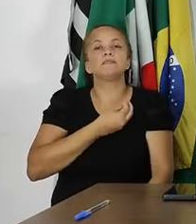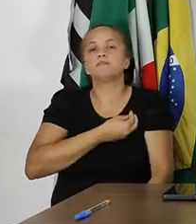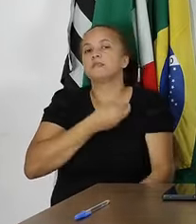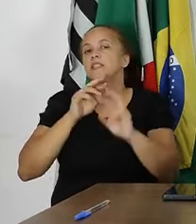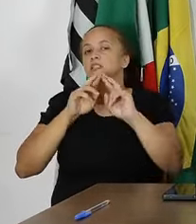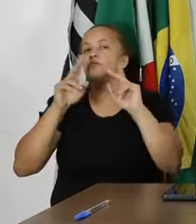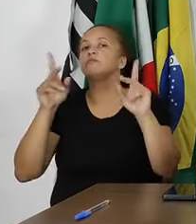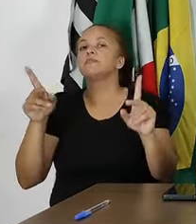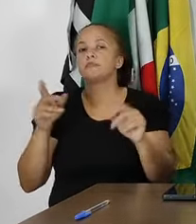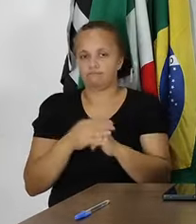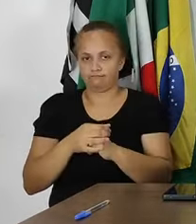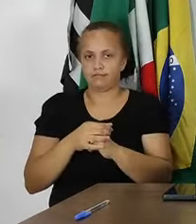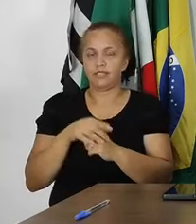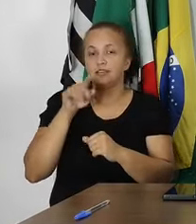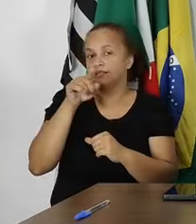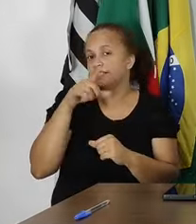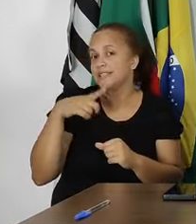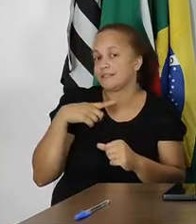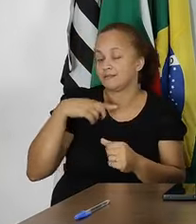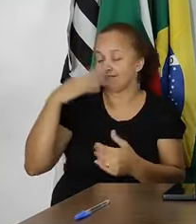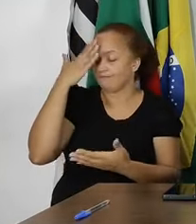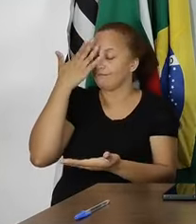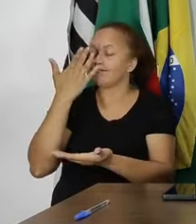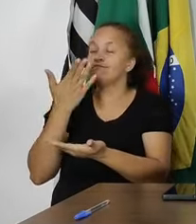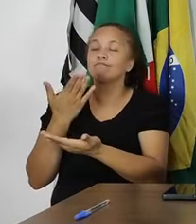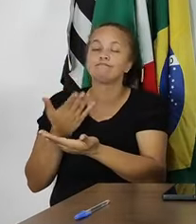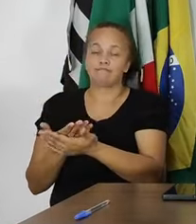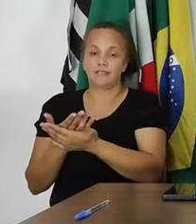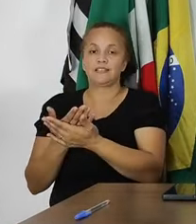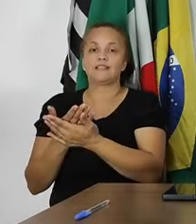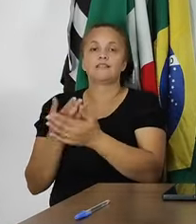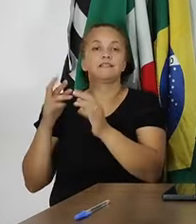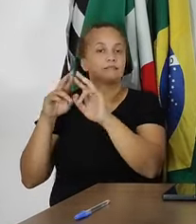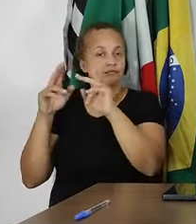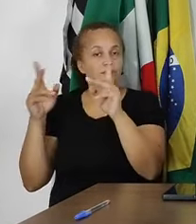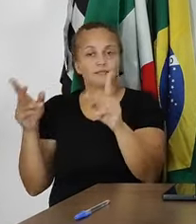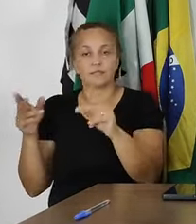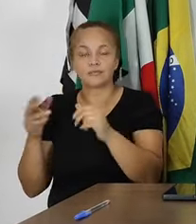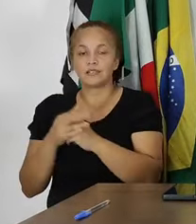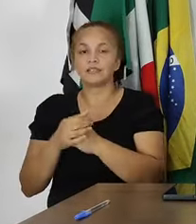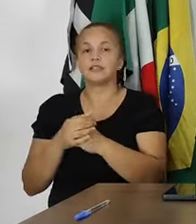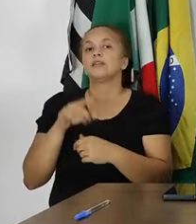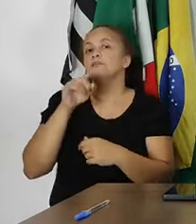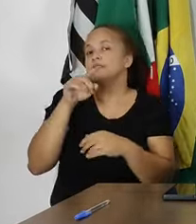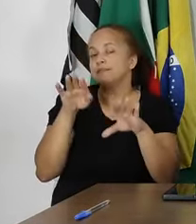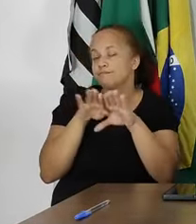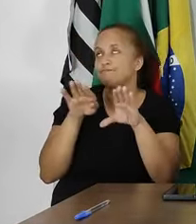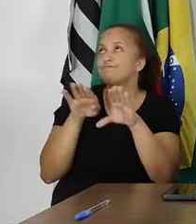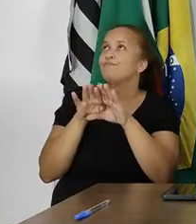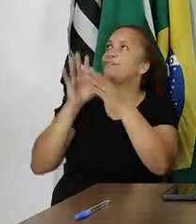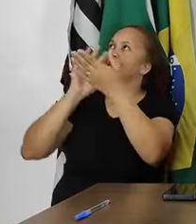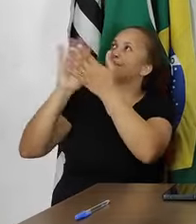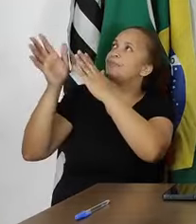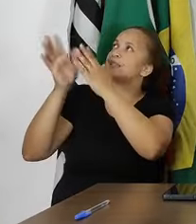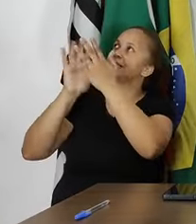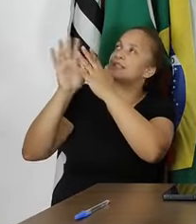de crenças, há uma mudança de palavras, de confissões, há uma mudança